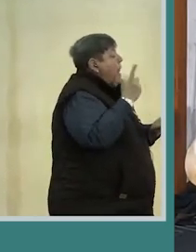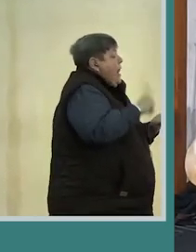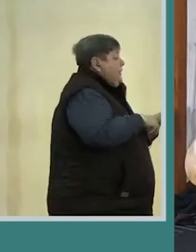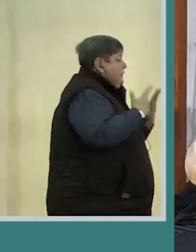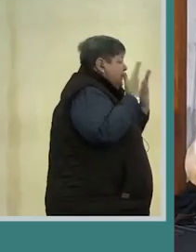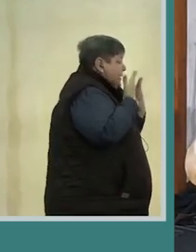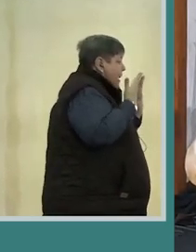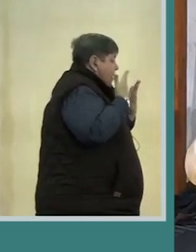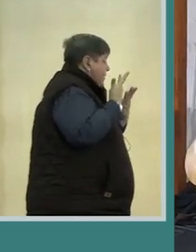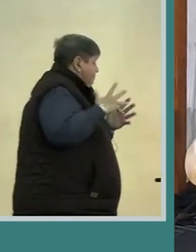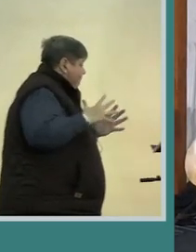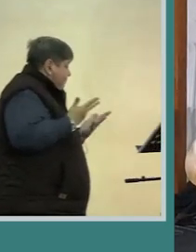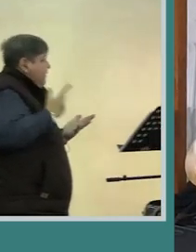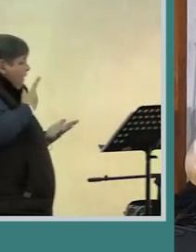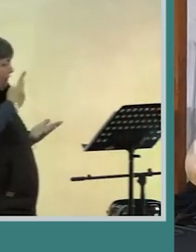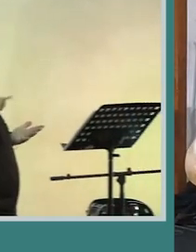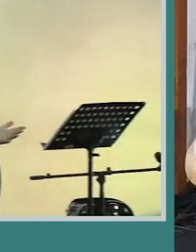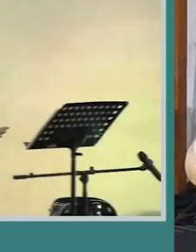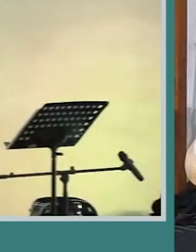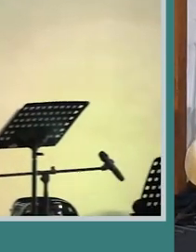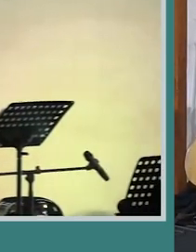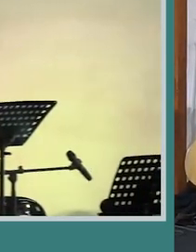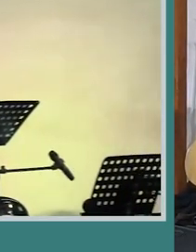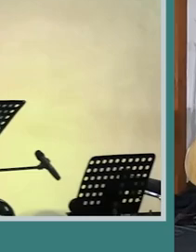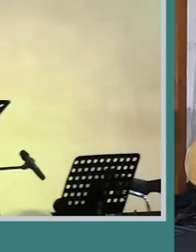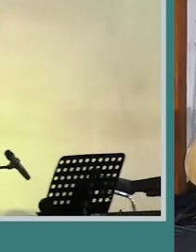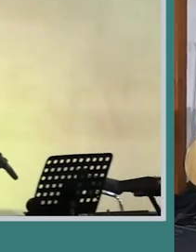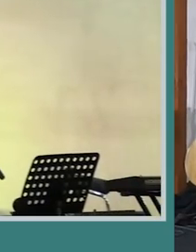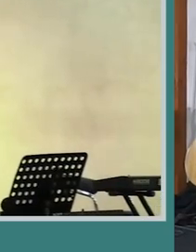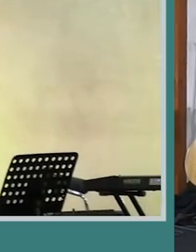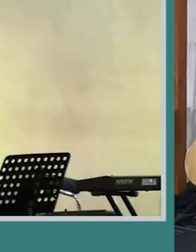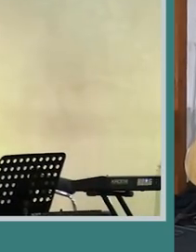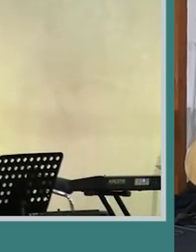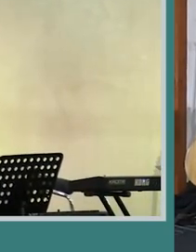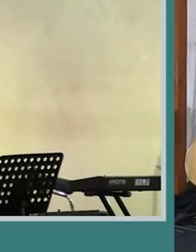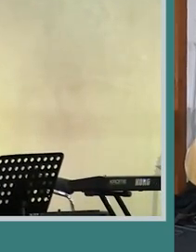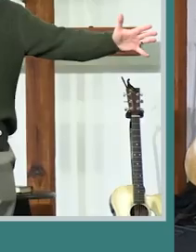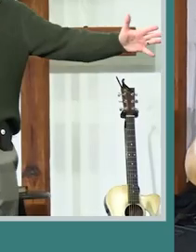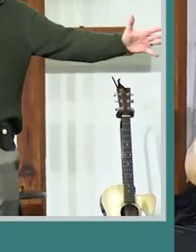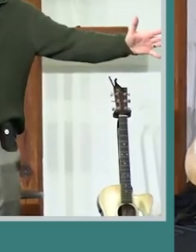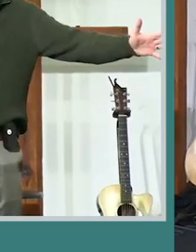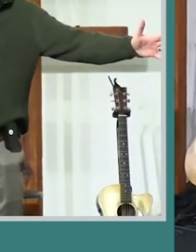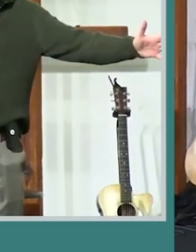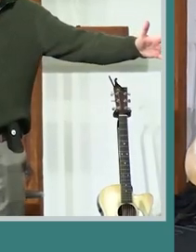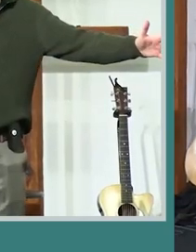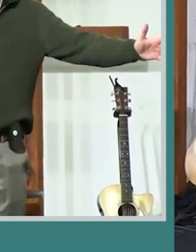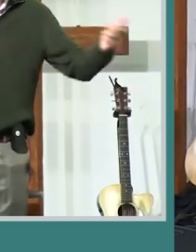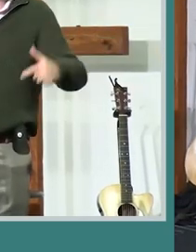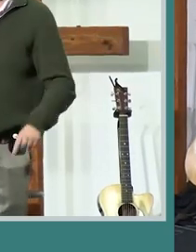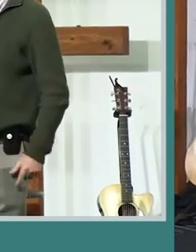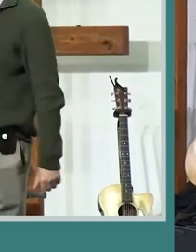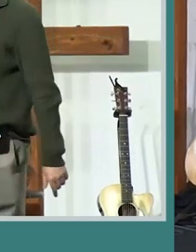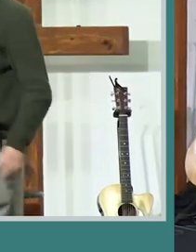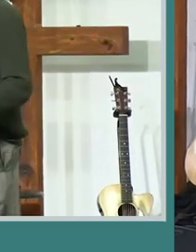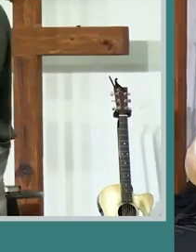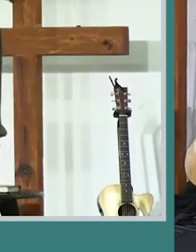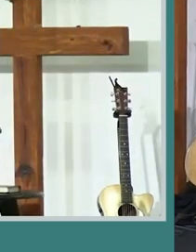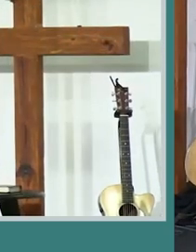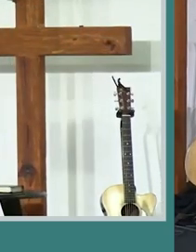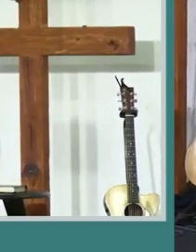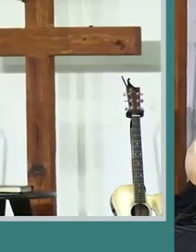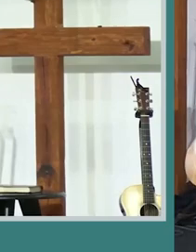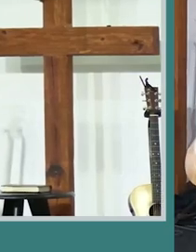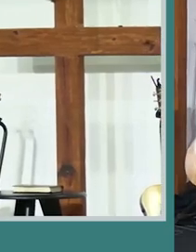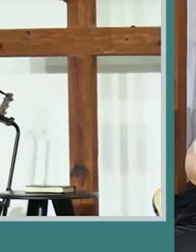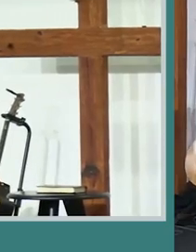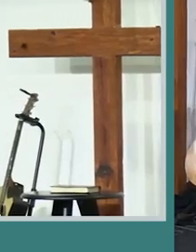lewe jy hef daar pak nie dinge in sy eie kracht aan nie nou gaan ek jylle gauw die story vertel wat gebeur nou die paar verse wat ons nie gelees het nie is wat gebeur jy